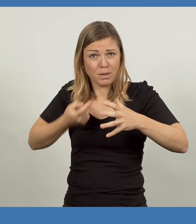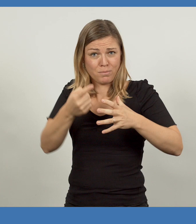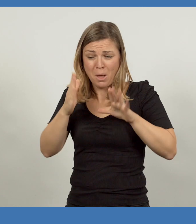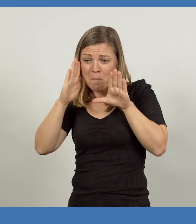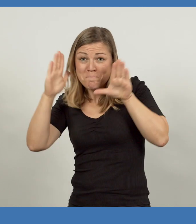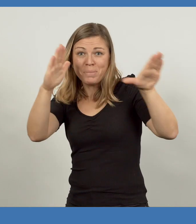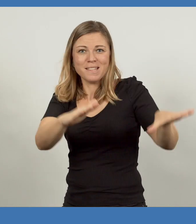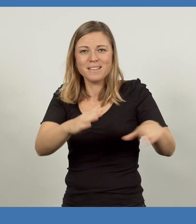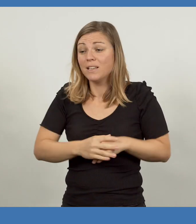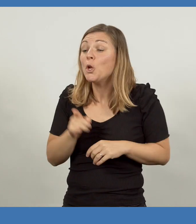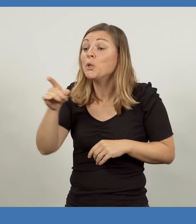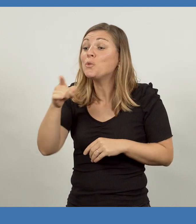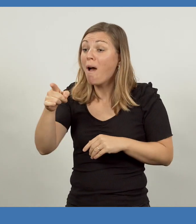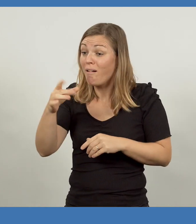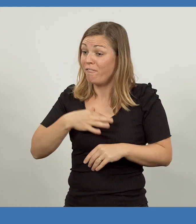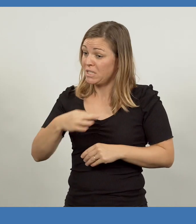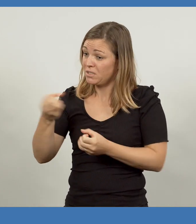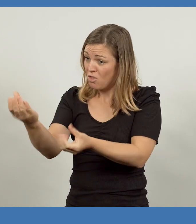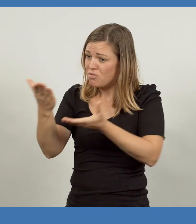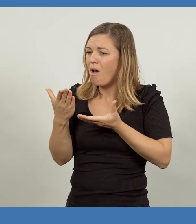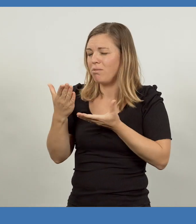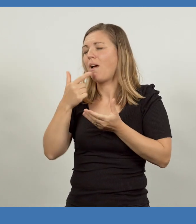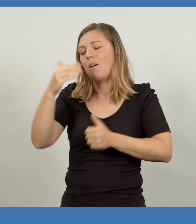fils au travers de toi. Waouh!